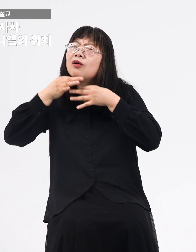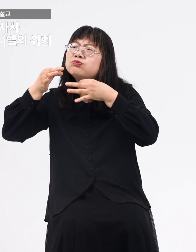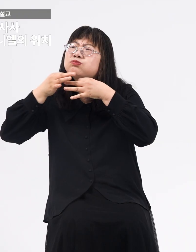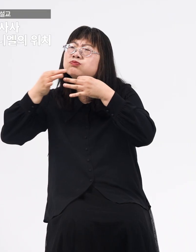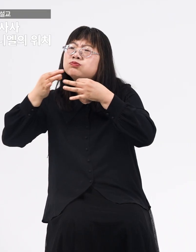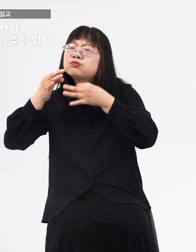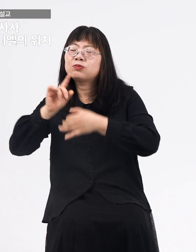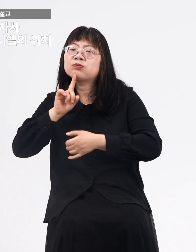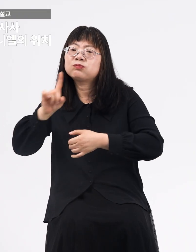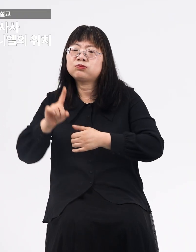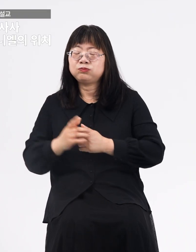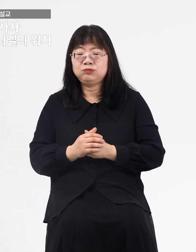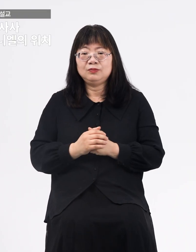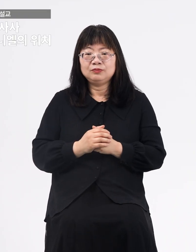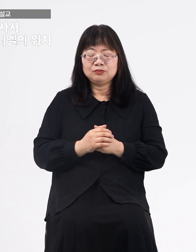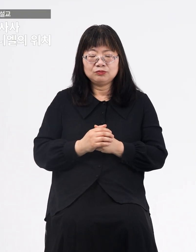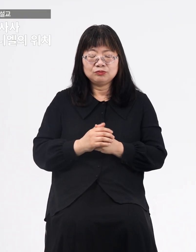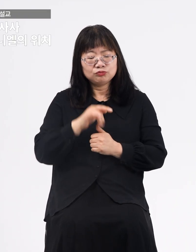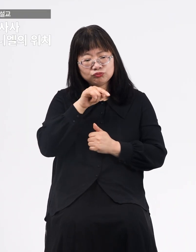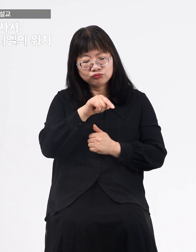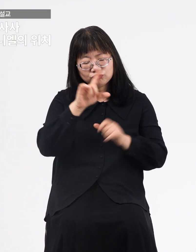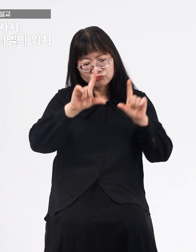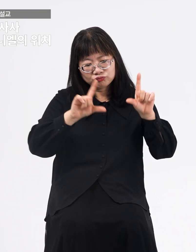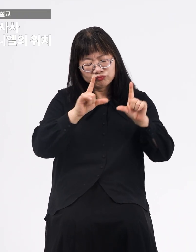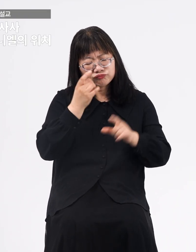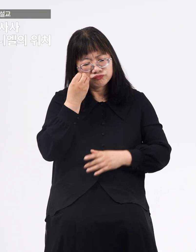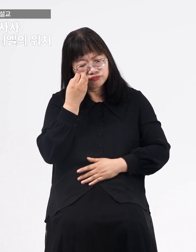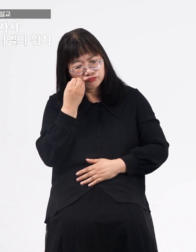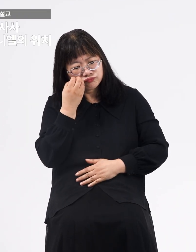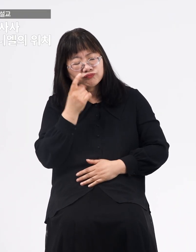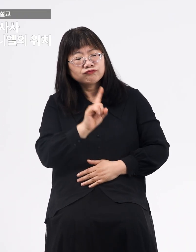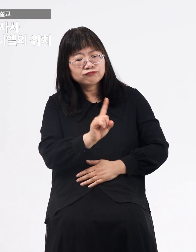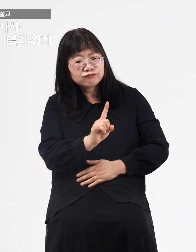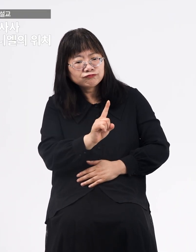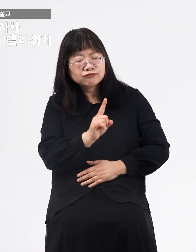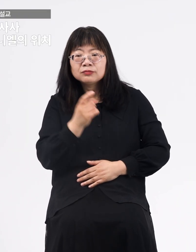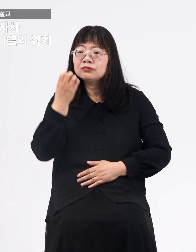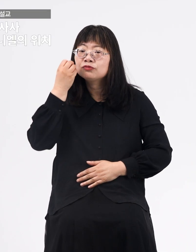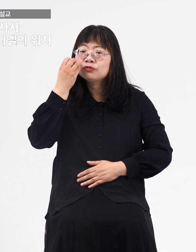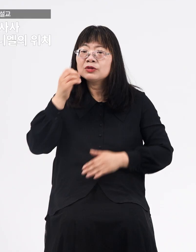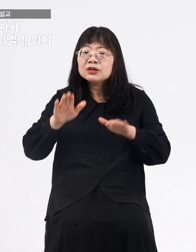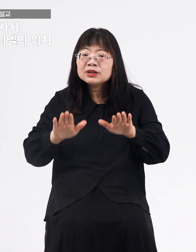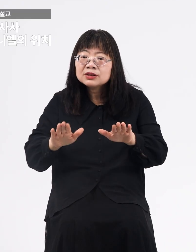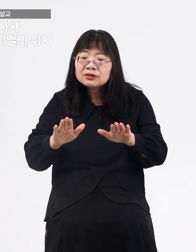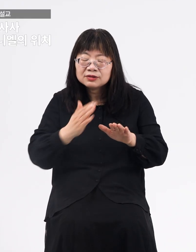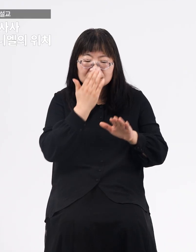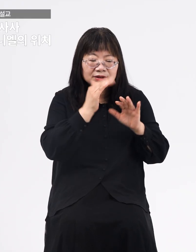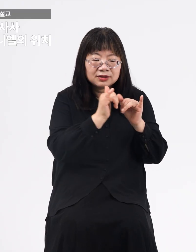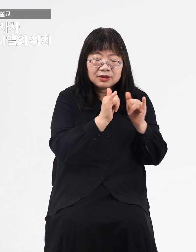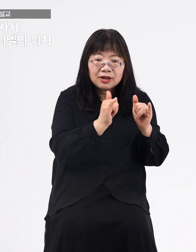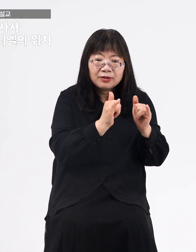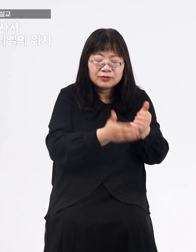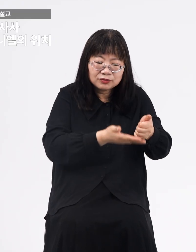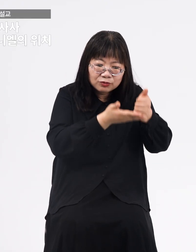부르짖음에. 이게 뭐가 이상하다 그러지? 이상하죠. 그들은 지금 누굴 섬기고